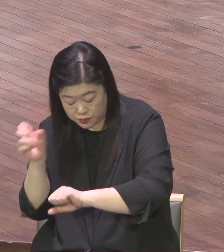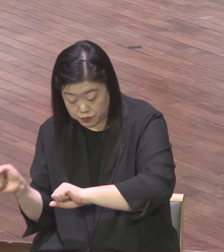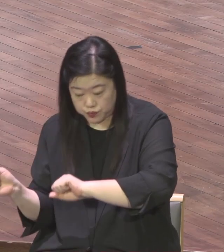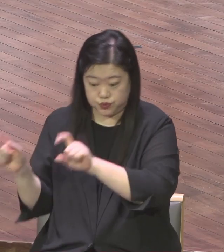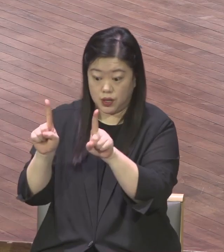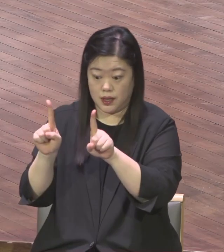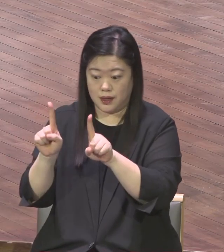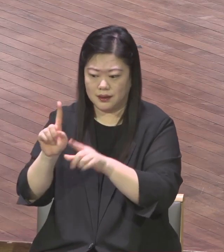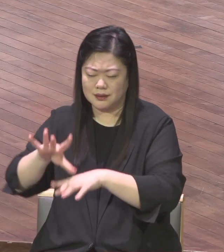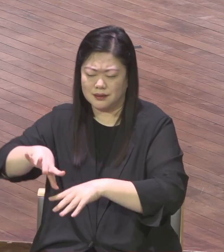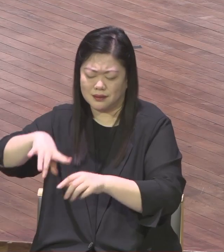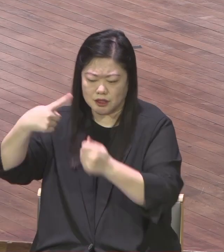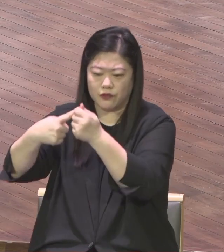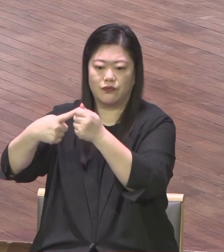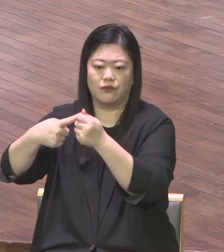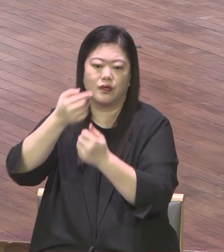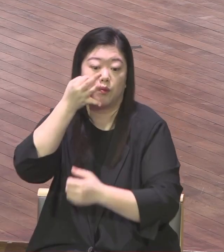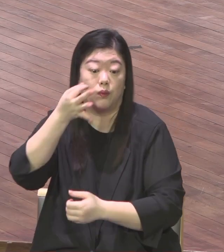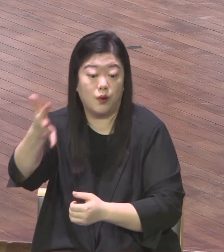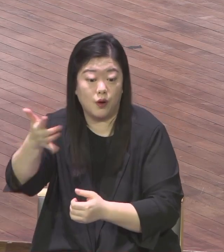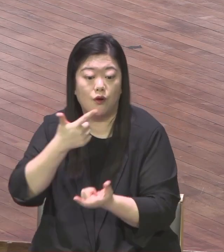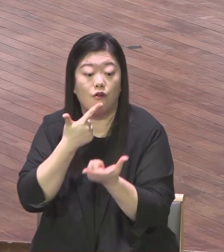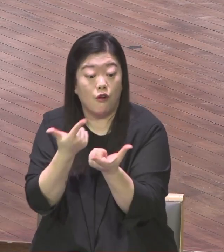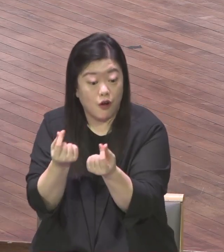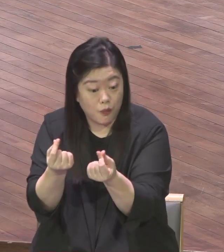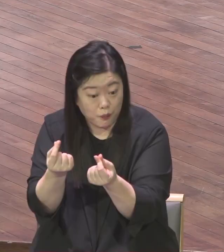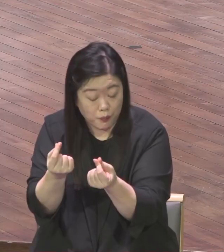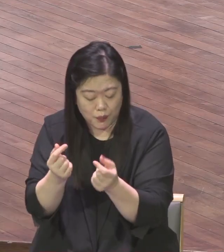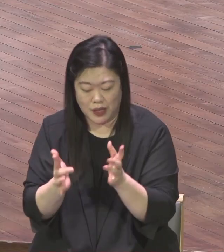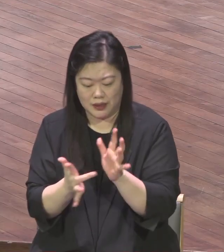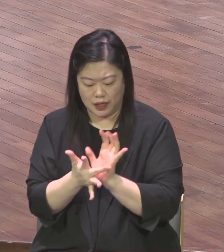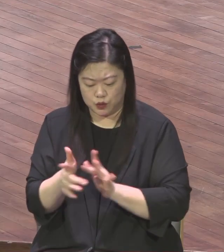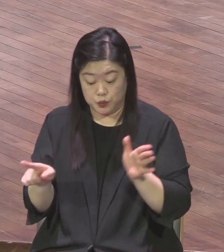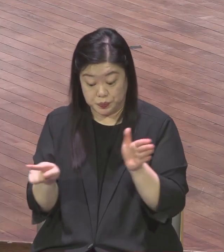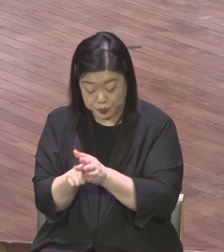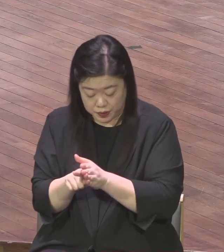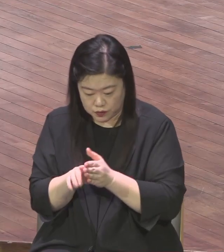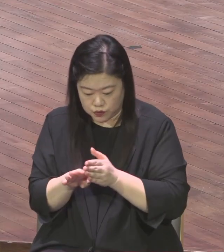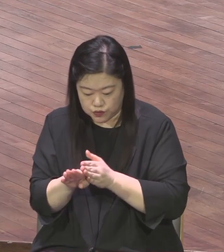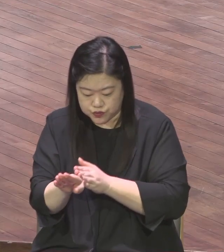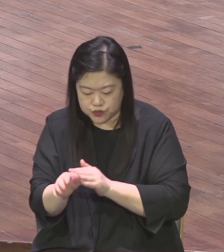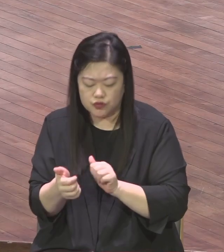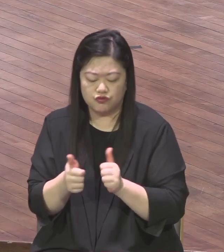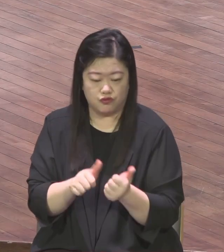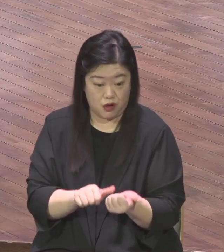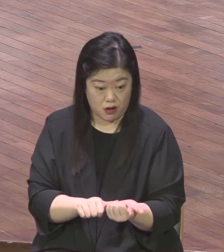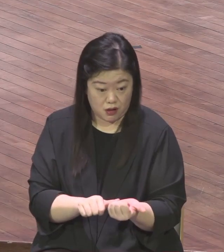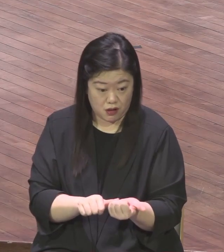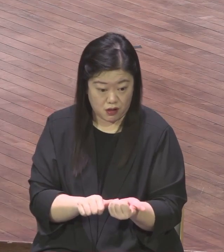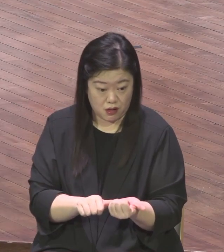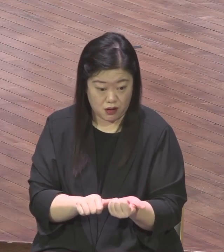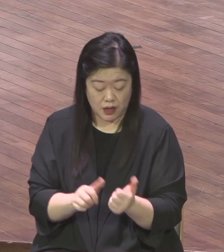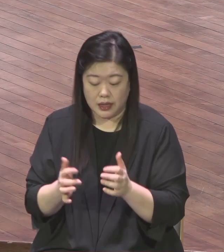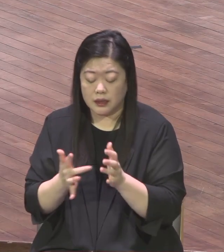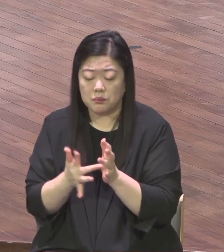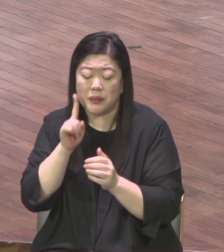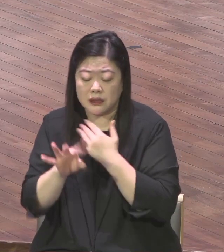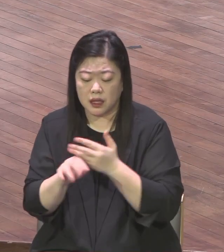것처럼 주 안에서 죽은 자들, 예수 믿고 죽은